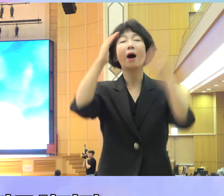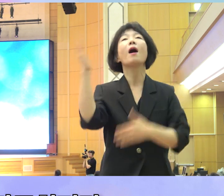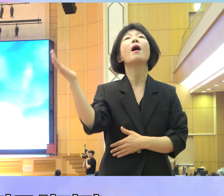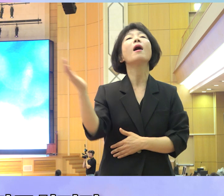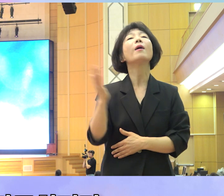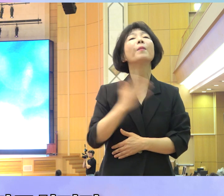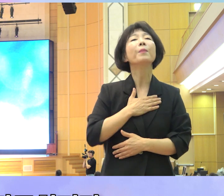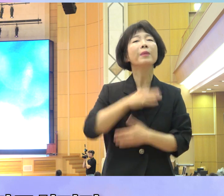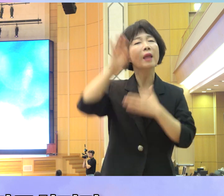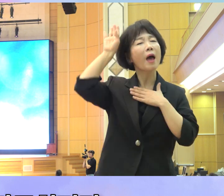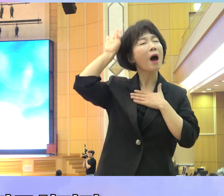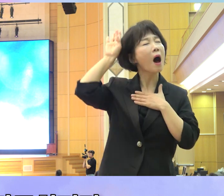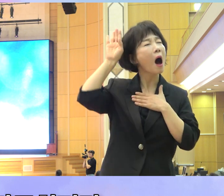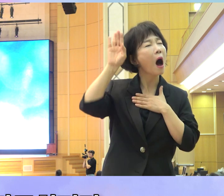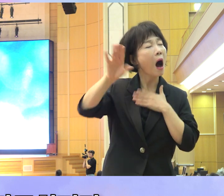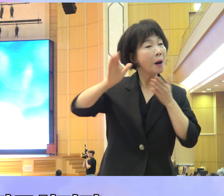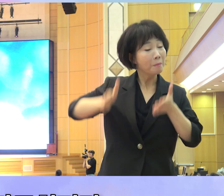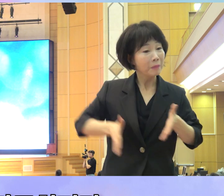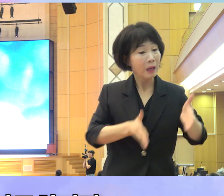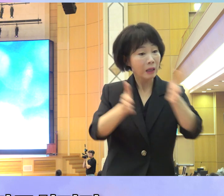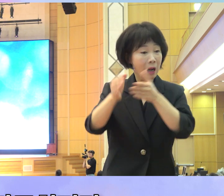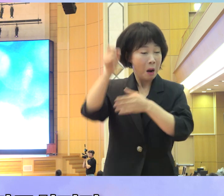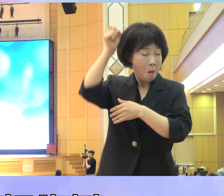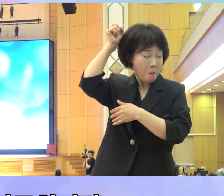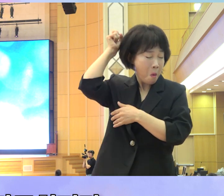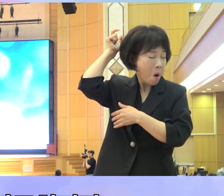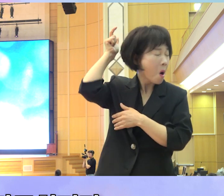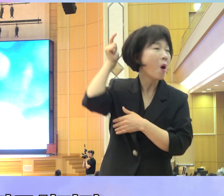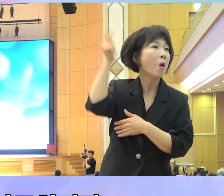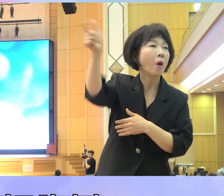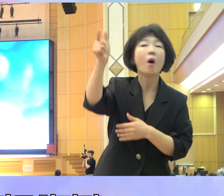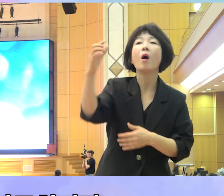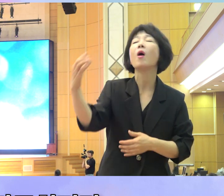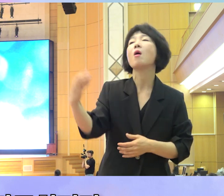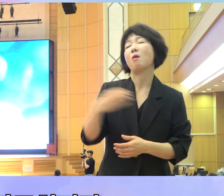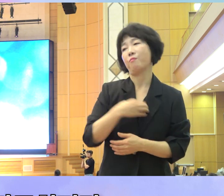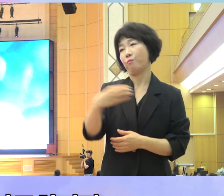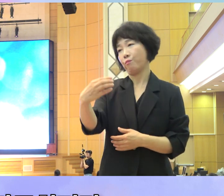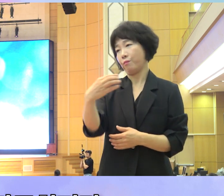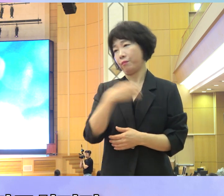할렐루야. 내 앞길 멀고